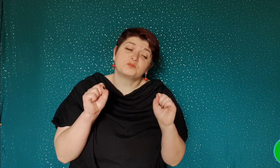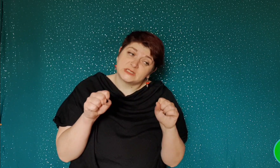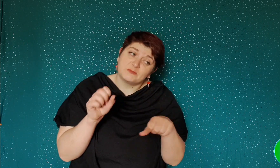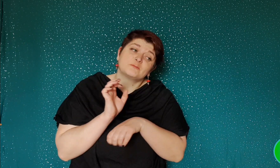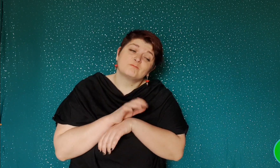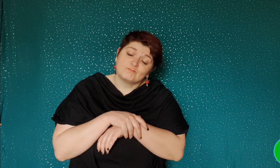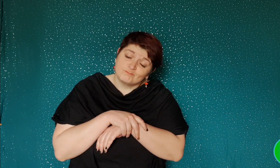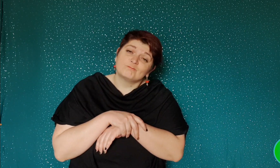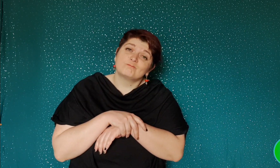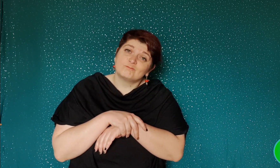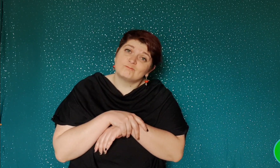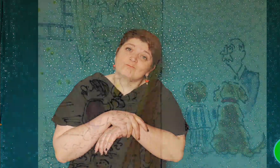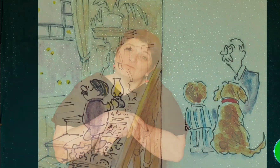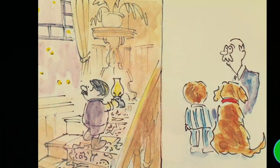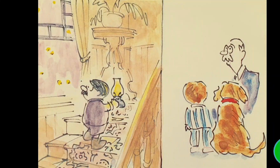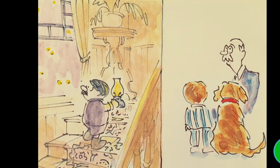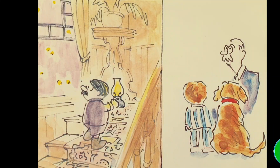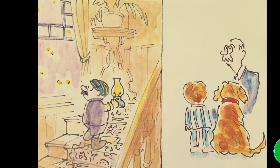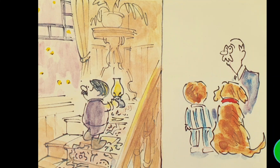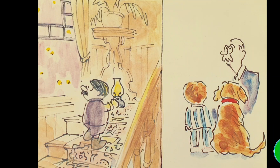Tu as peut-être raison, dit grand-père.